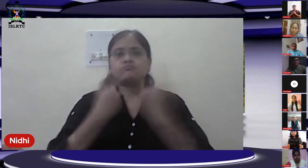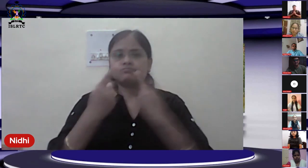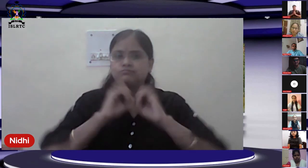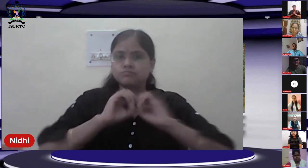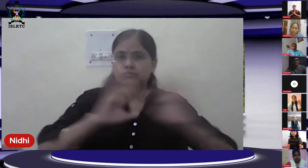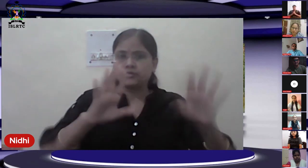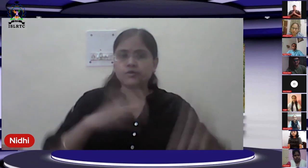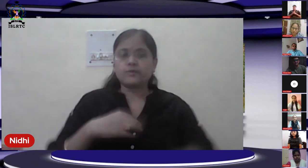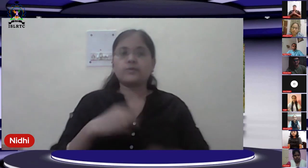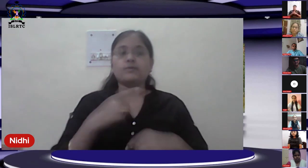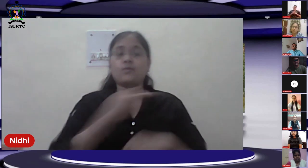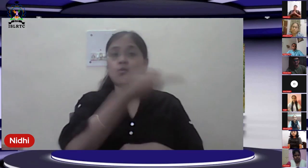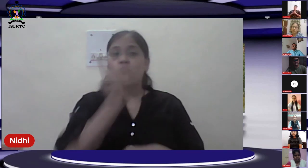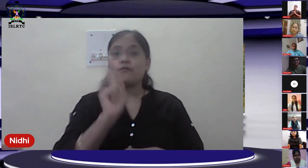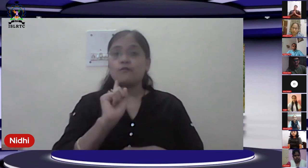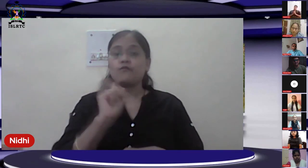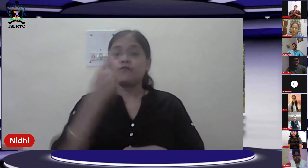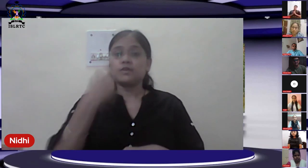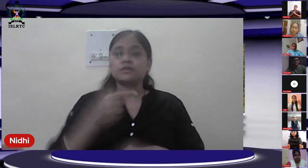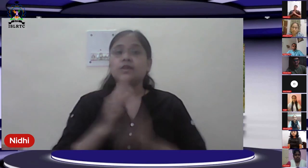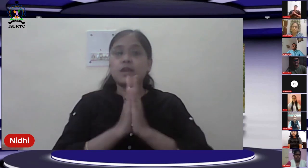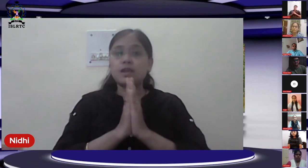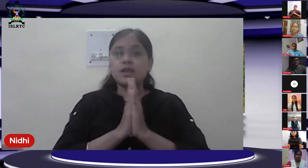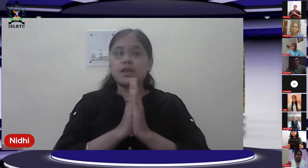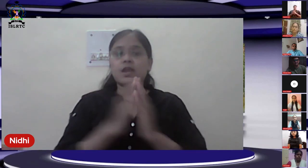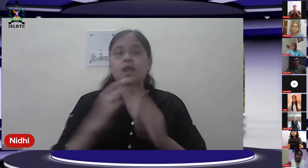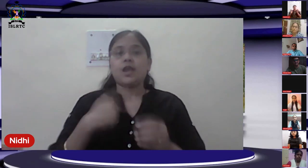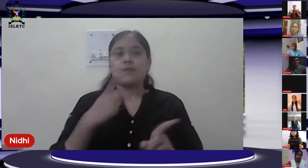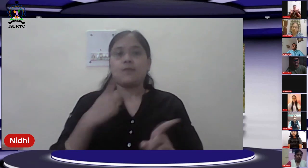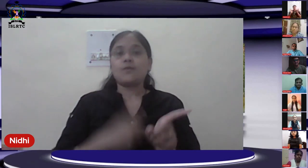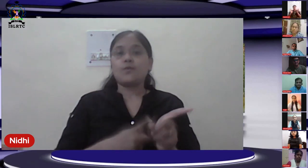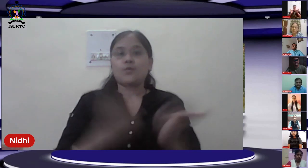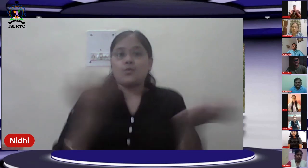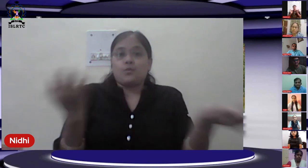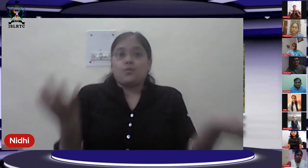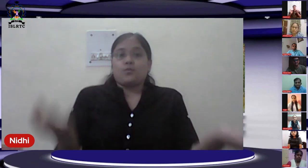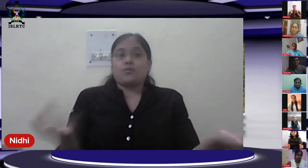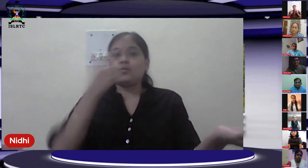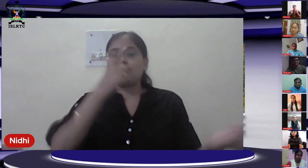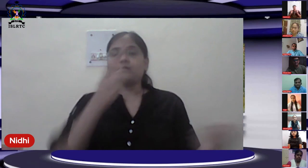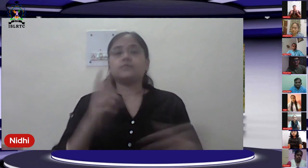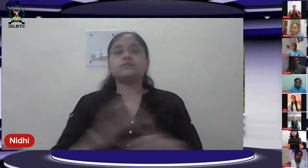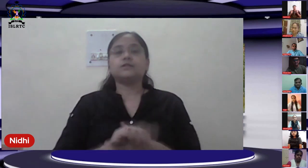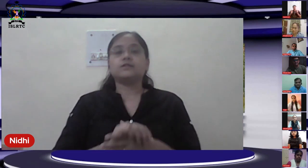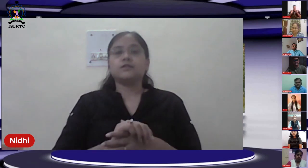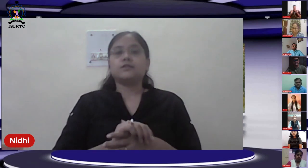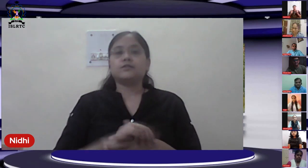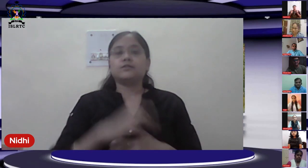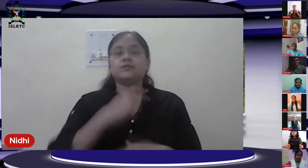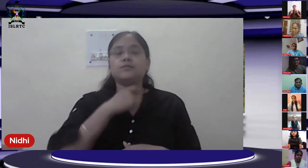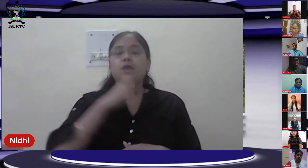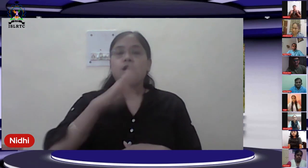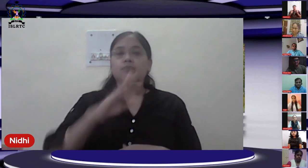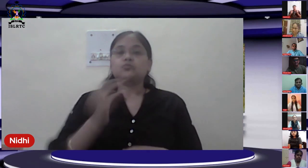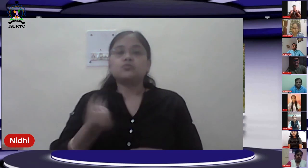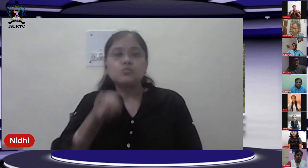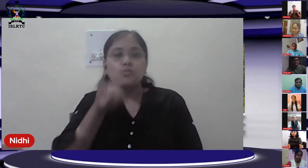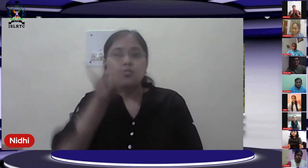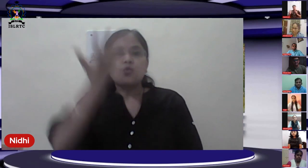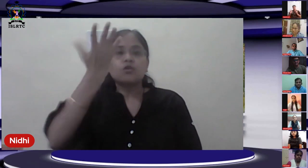निवेदन है कि आज योगा दिवस पर हम एक संकल्प लें कि सुबह से सबसे पहले हम जो है प्रतिदिन, मतलब